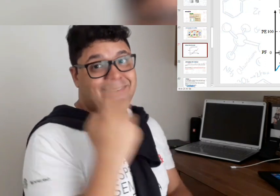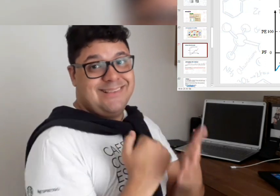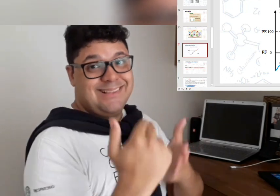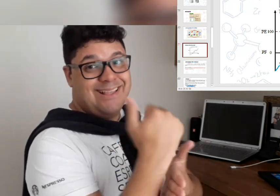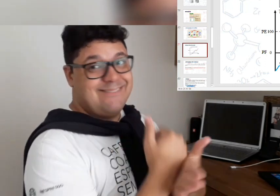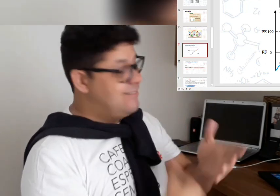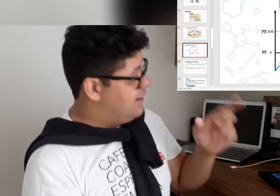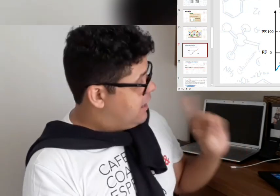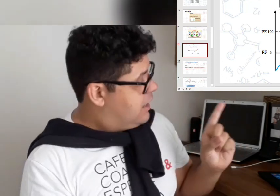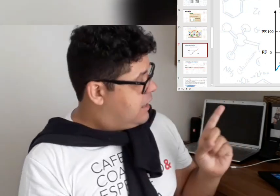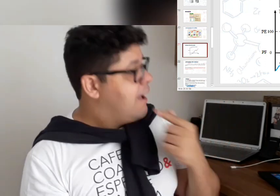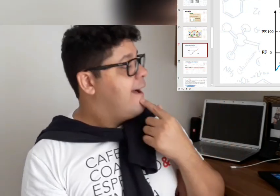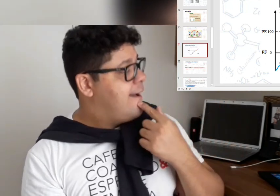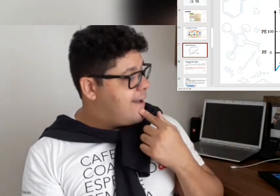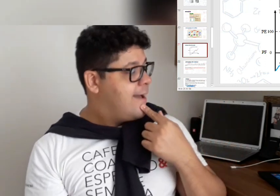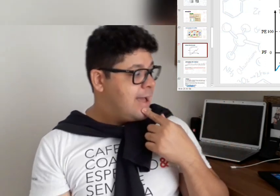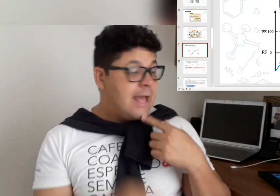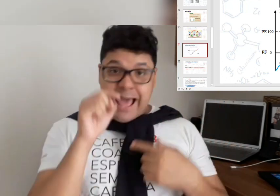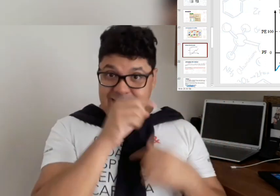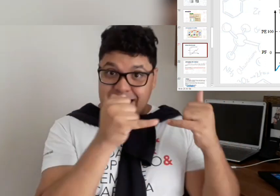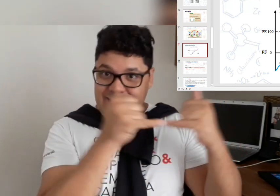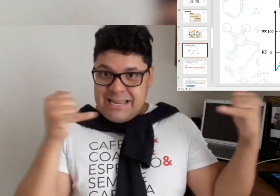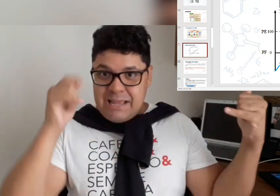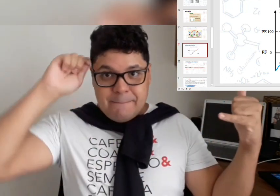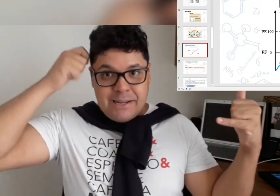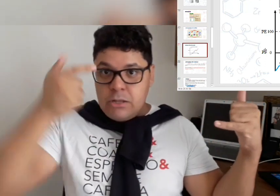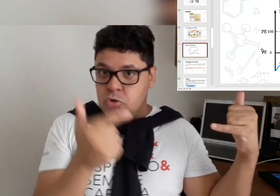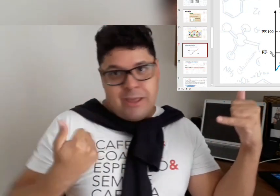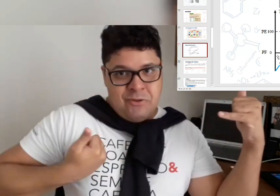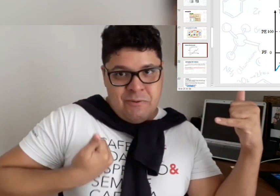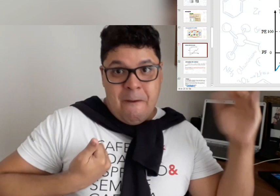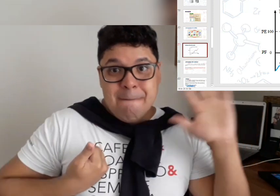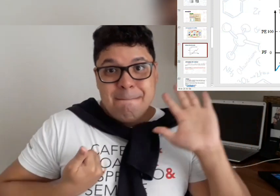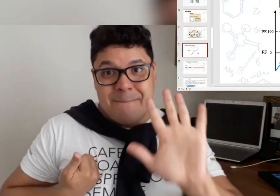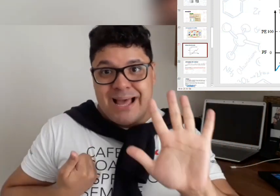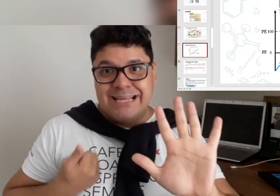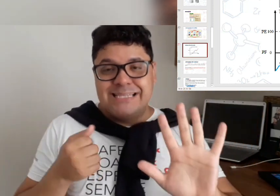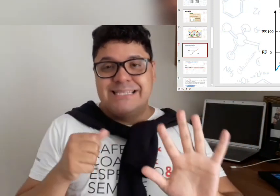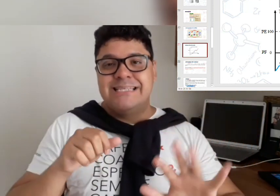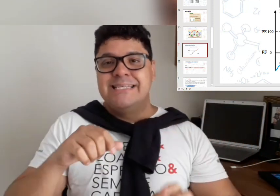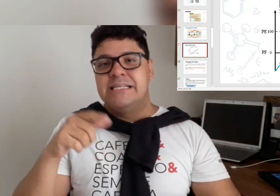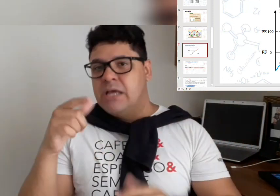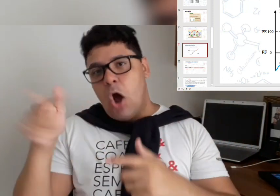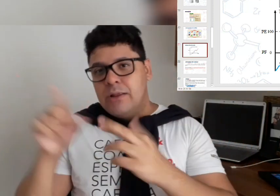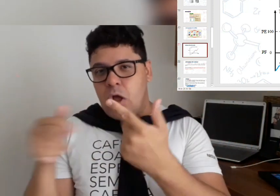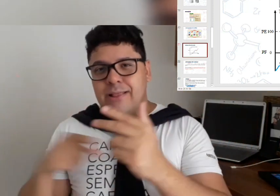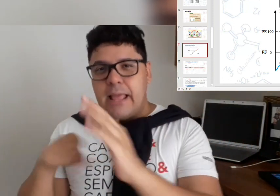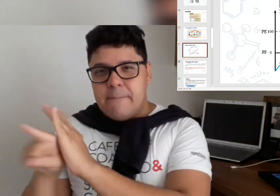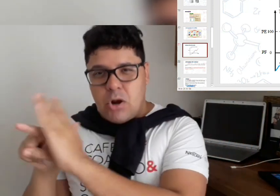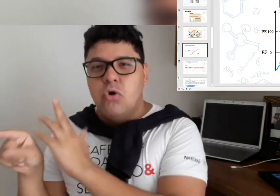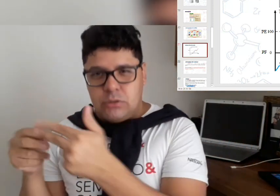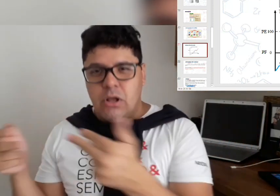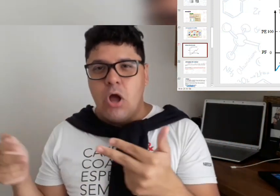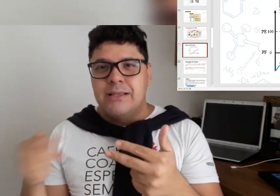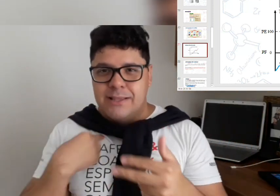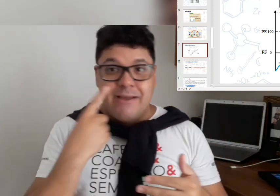dados aqui, ó, em minutos, em horas, né, em segundos do tempo, para a gente conseguir